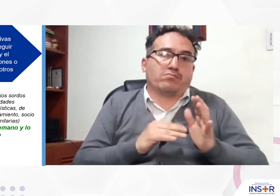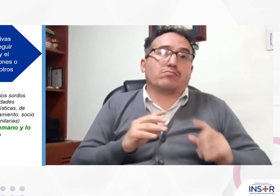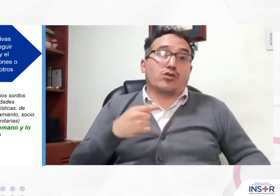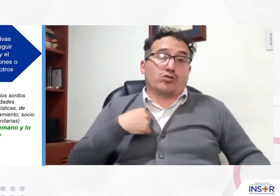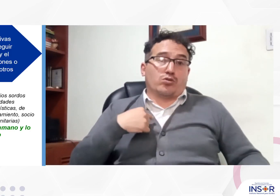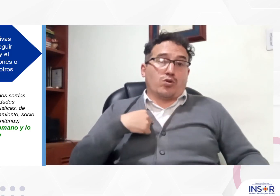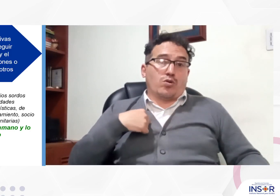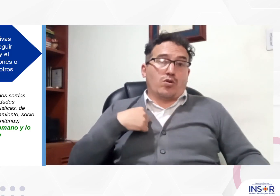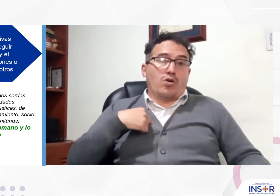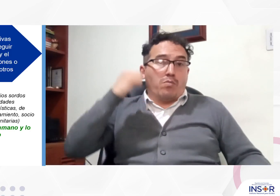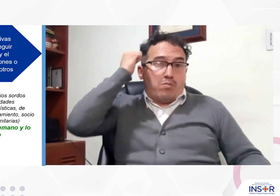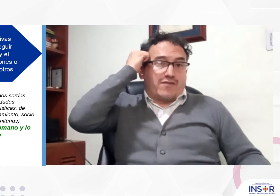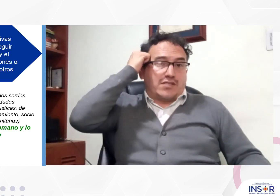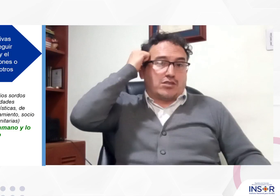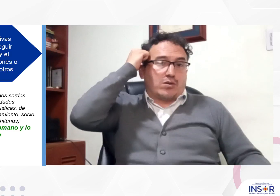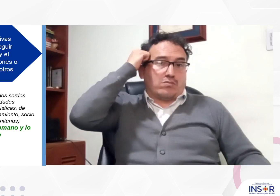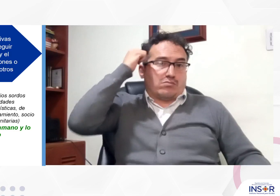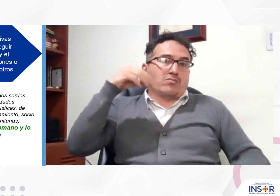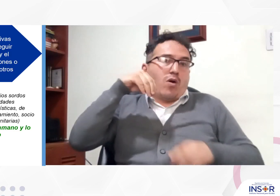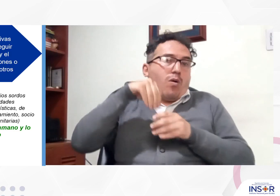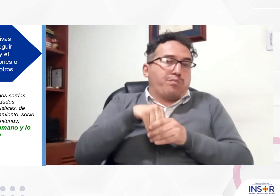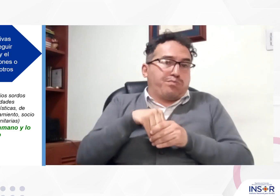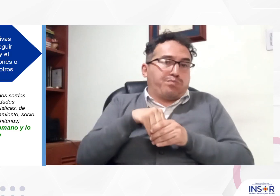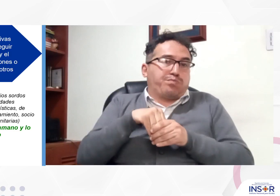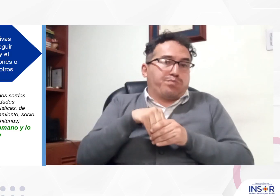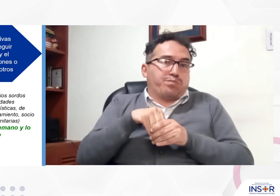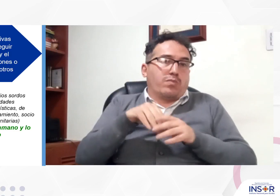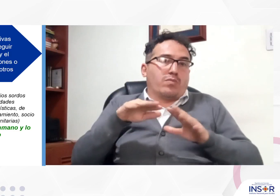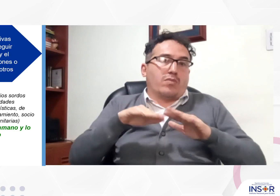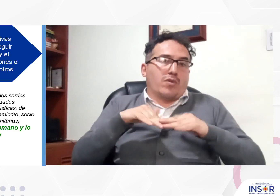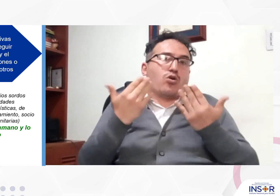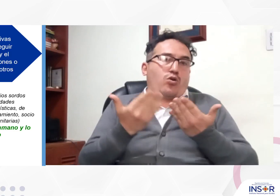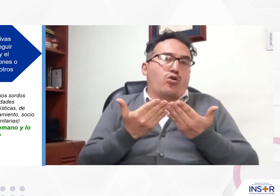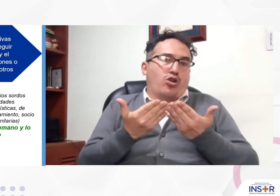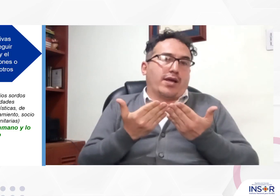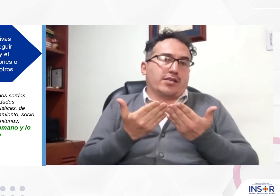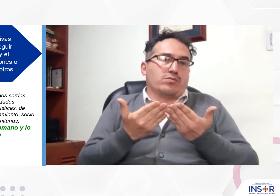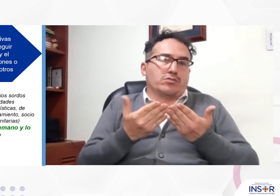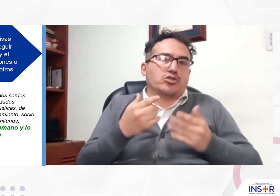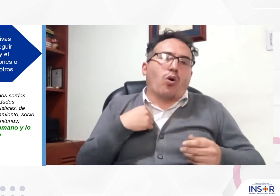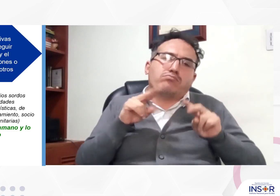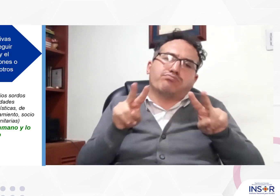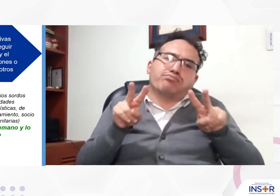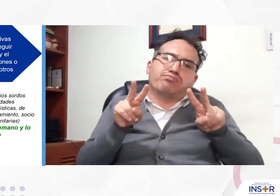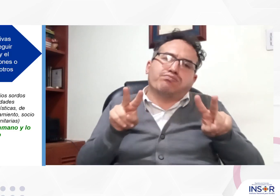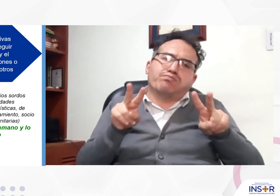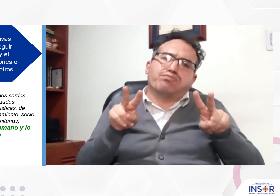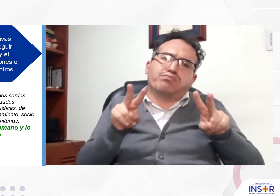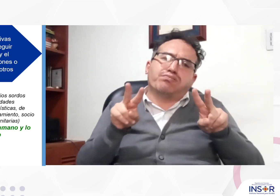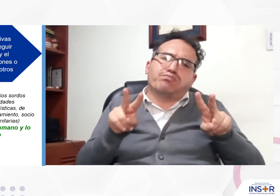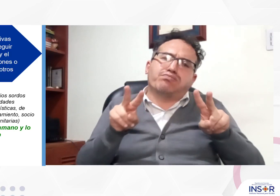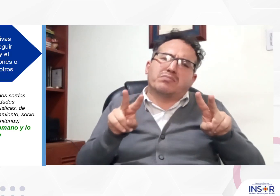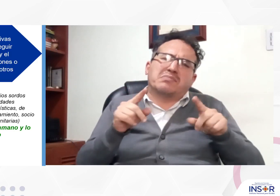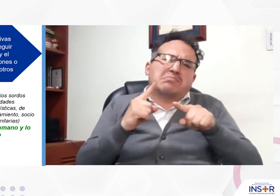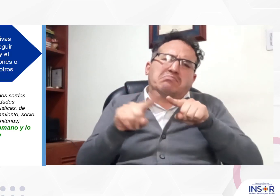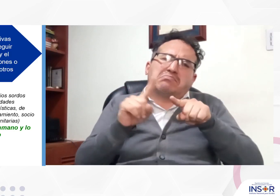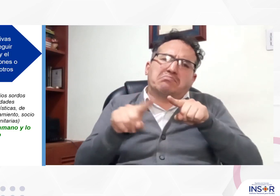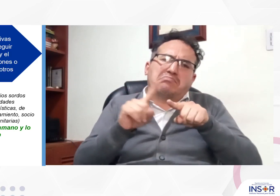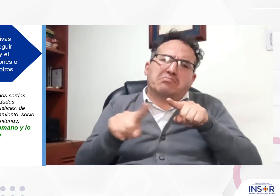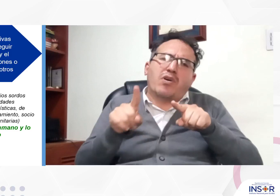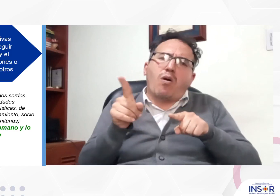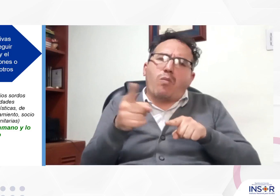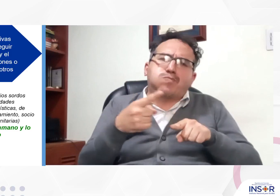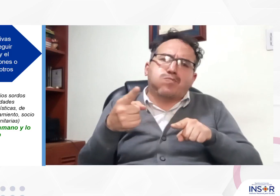experiencia de vida y para darles un ejemplo, en mi caso yo soy docente, trabajo en una institución educativa y en